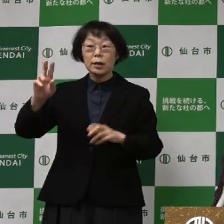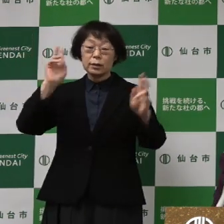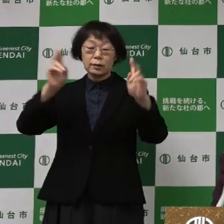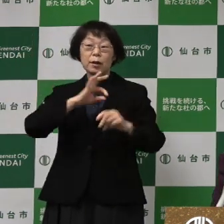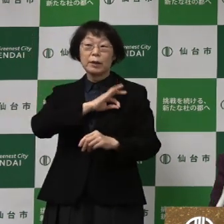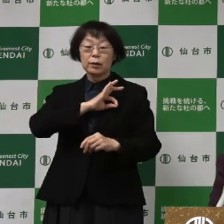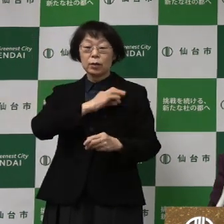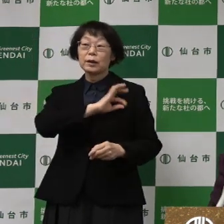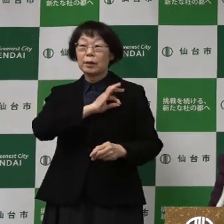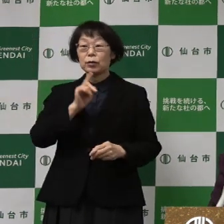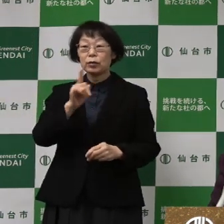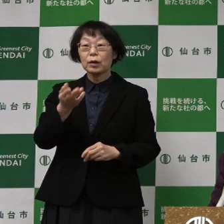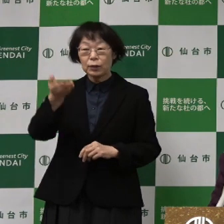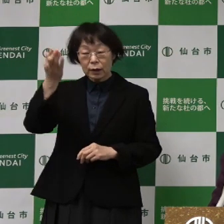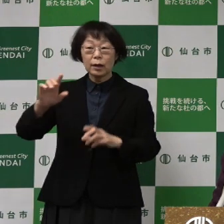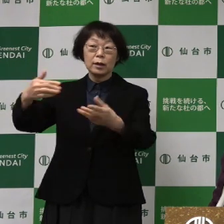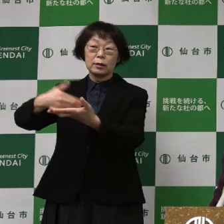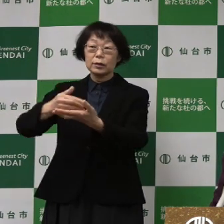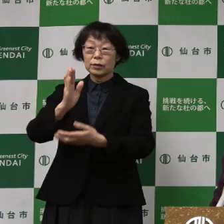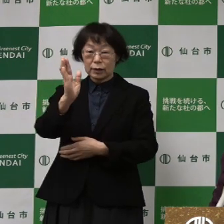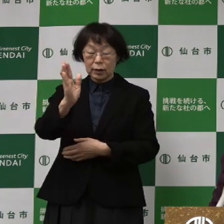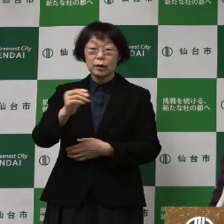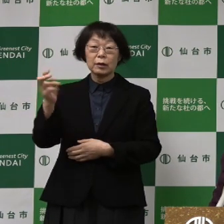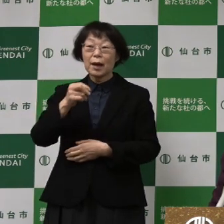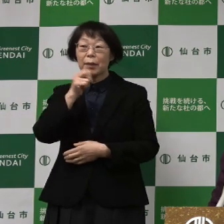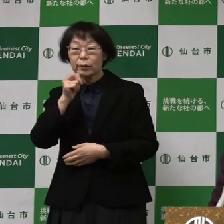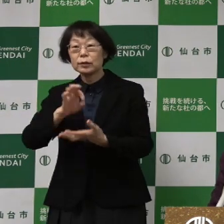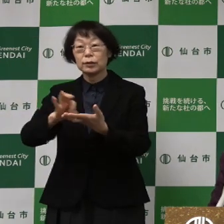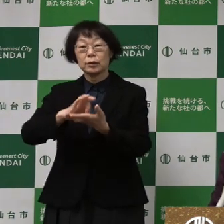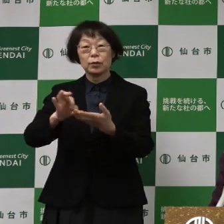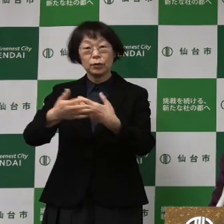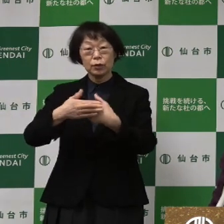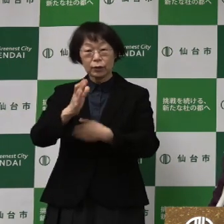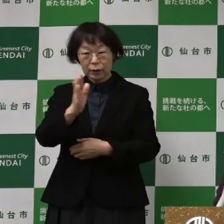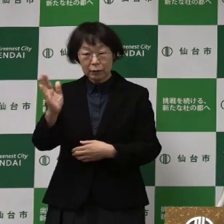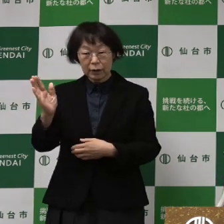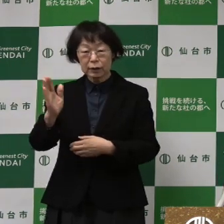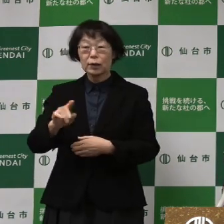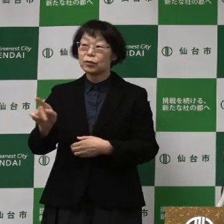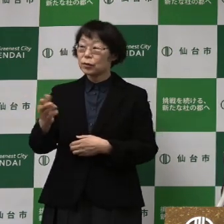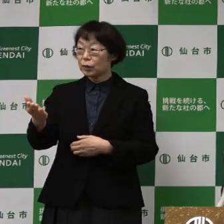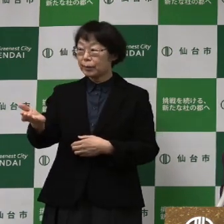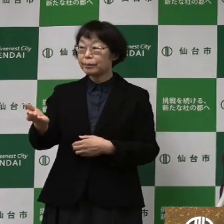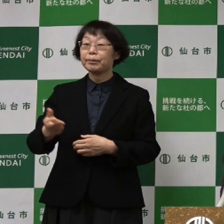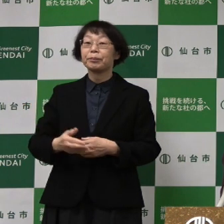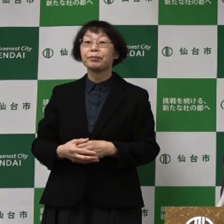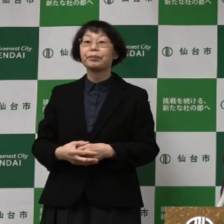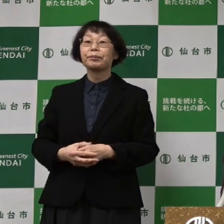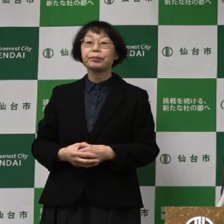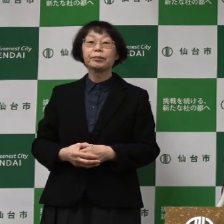名を述べていただいた上でお話しください。またマイクの使用についてもご協力をお願いいたします。いかがでしょうか。